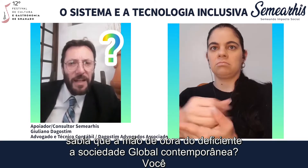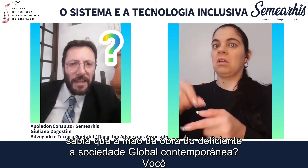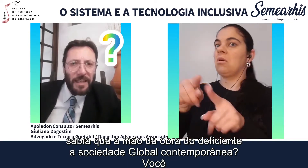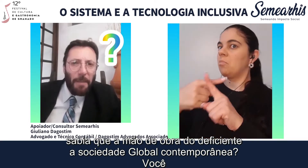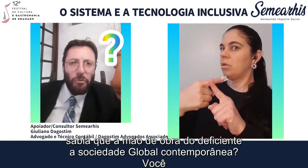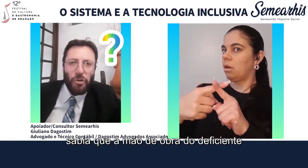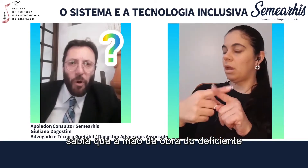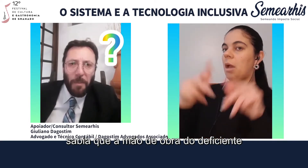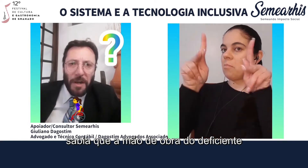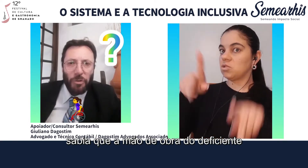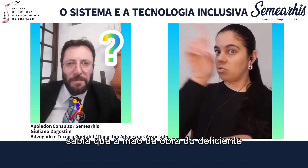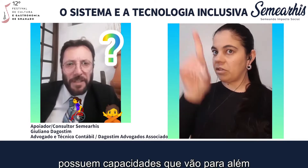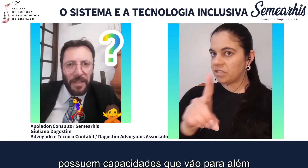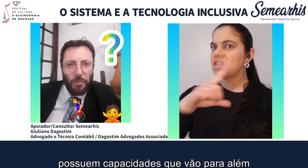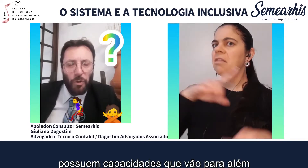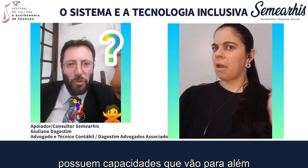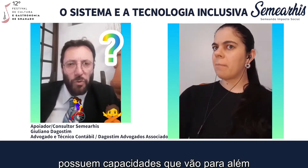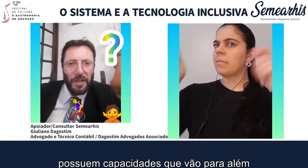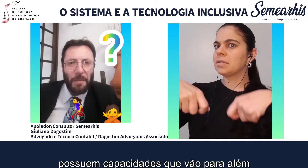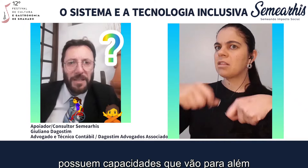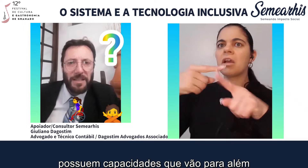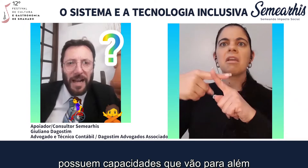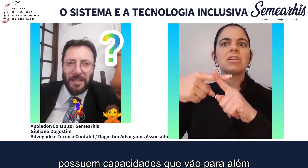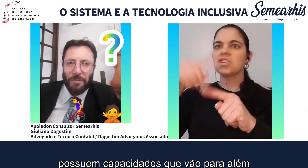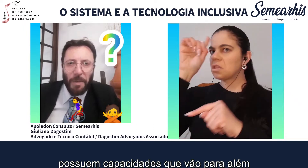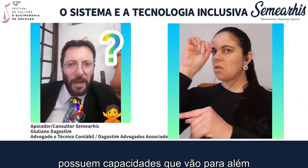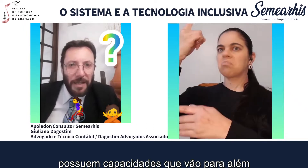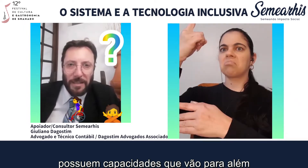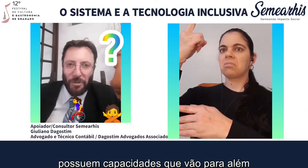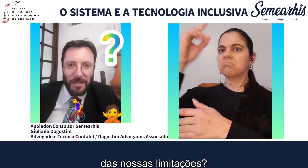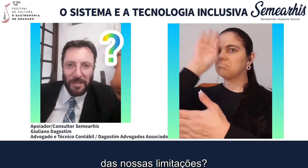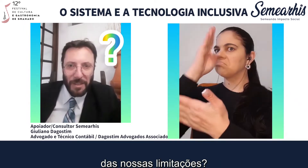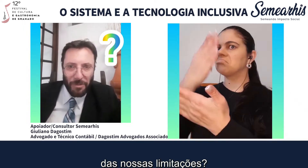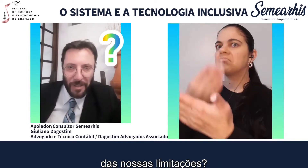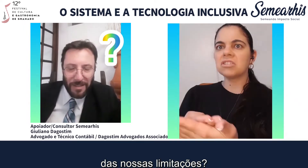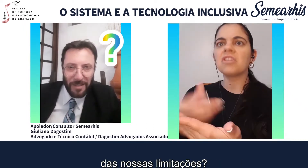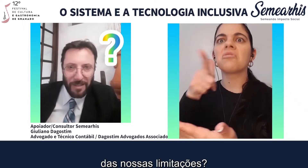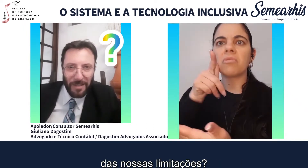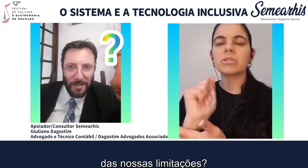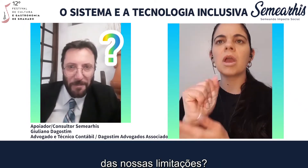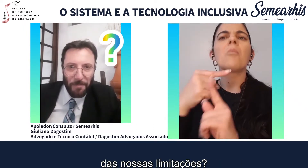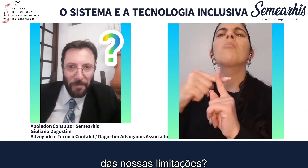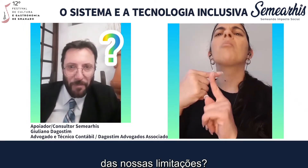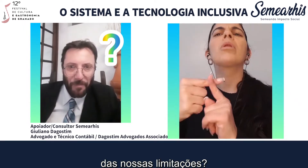sabia que a mão de obra do deficiente possui capacidades que vão para além das nossas limitações?